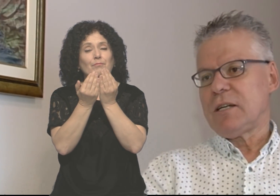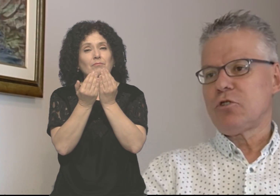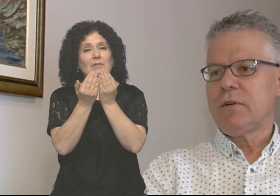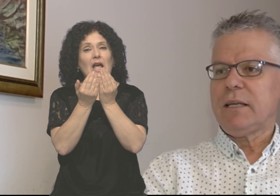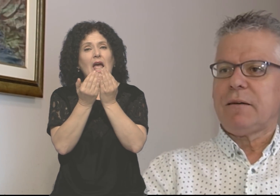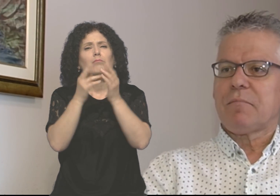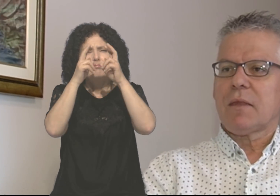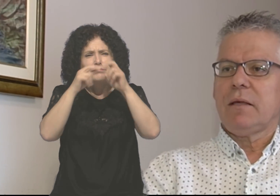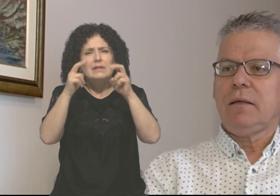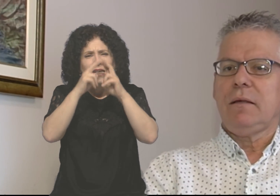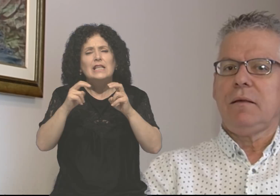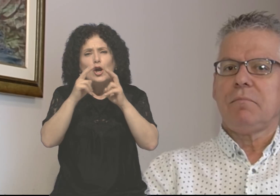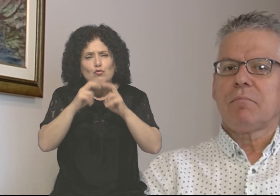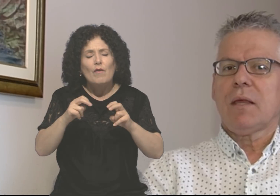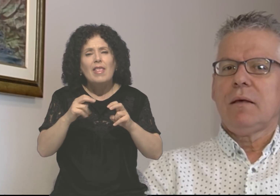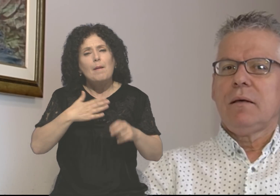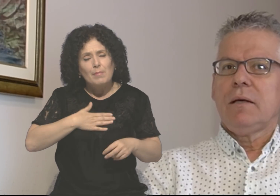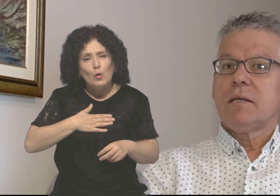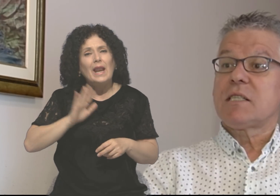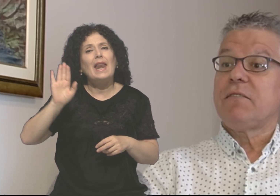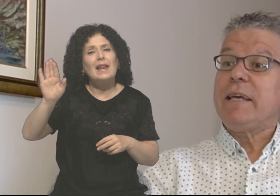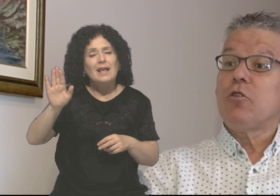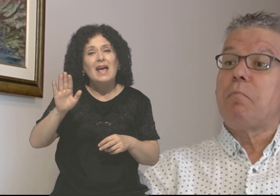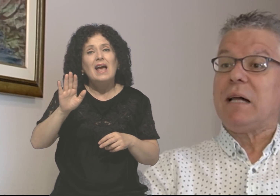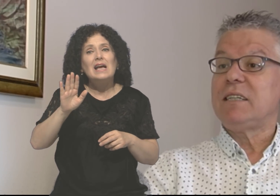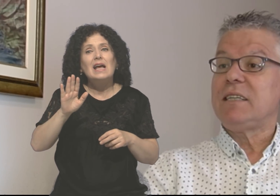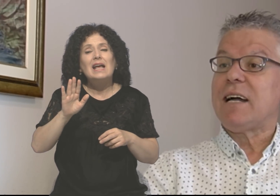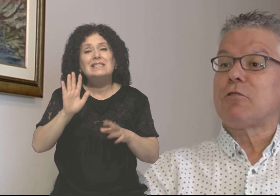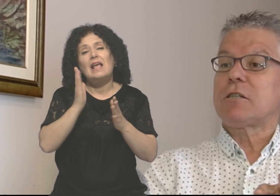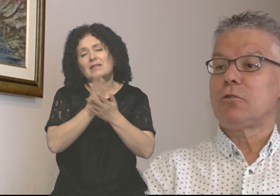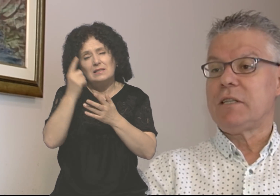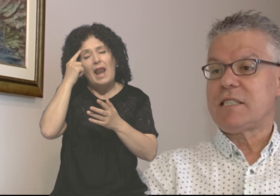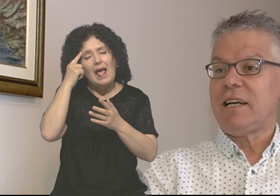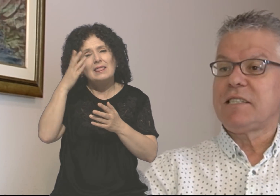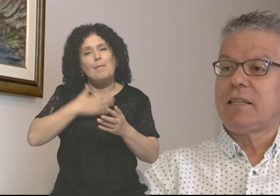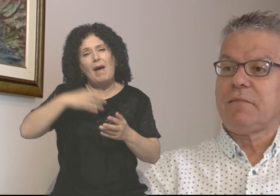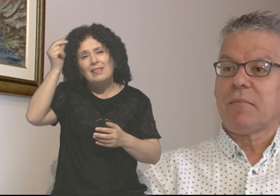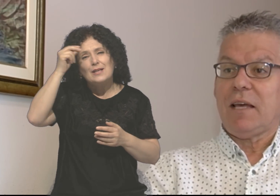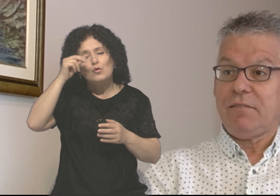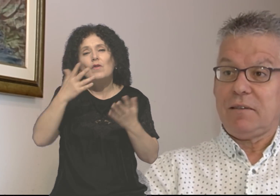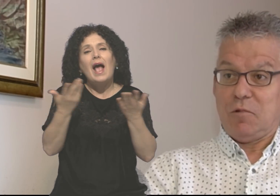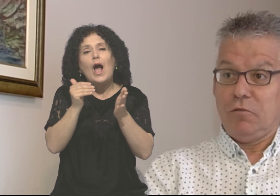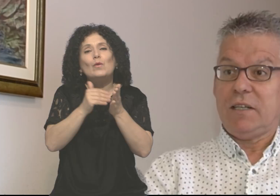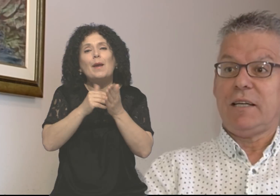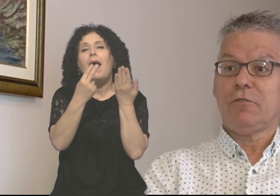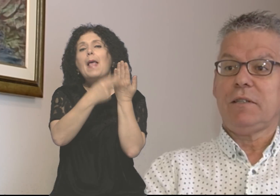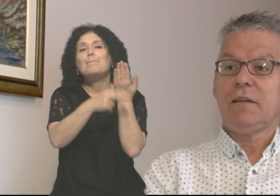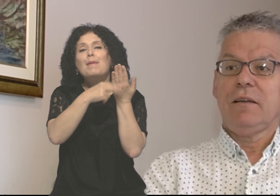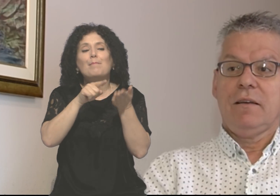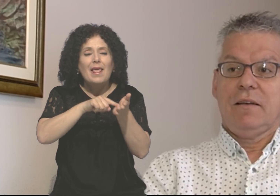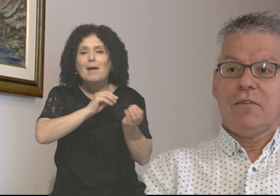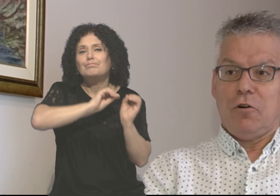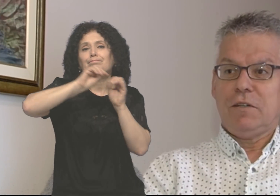светско истражување и се веќе упатени како се тоа да се реализира, еве овие